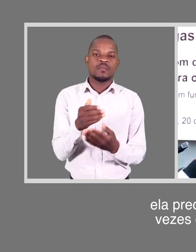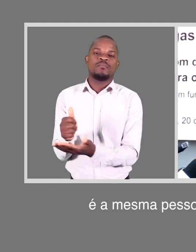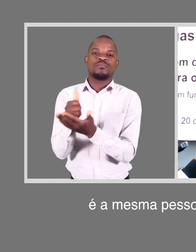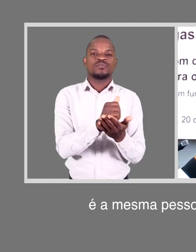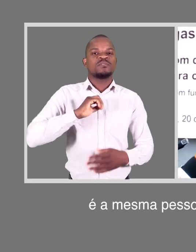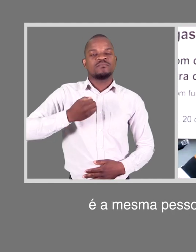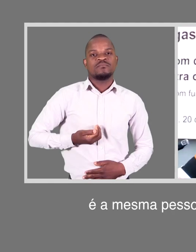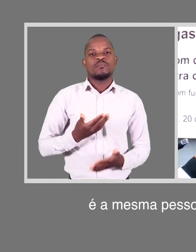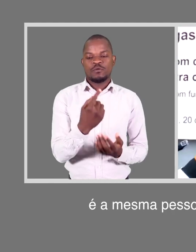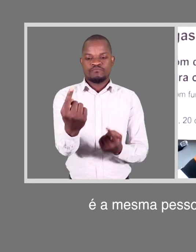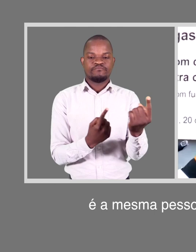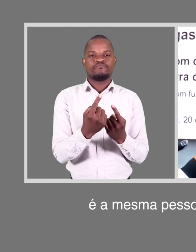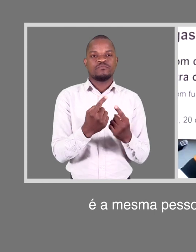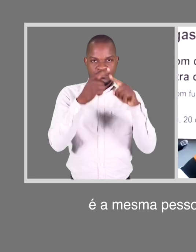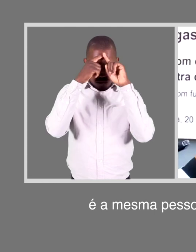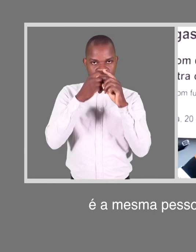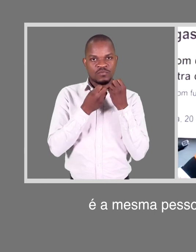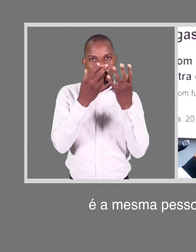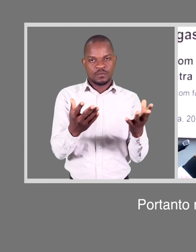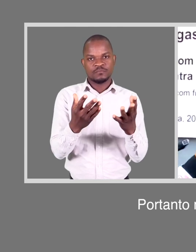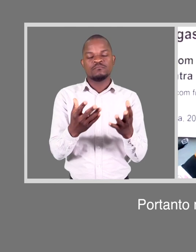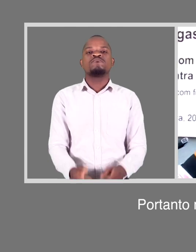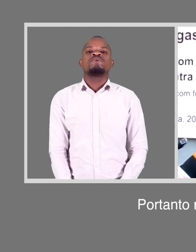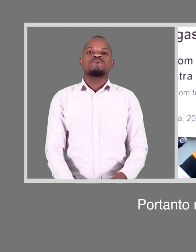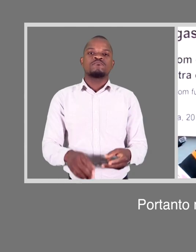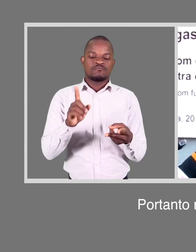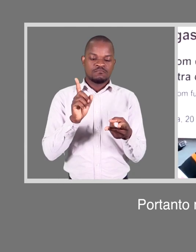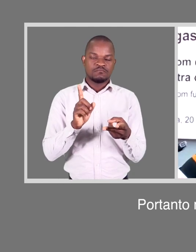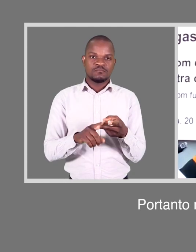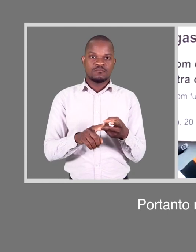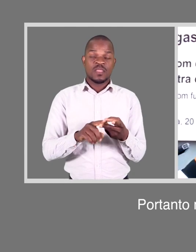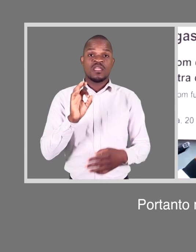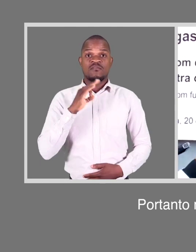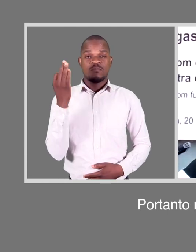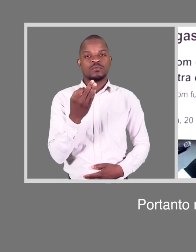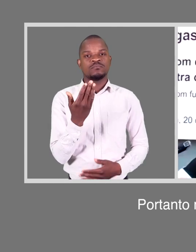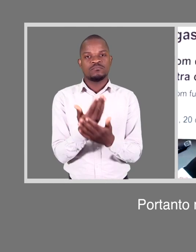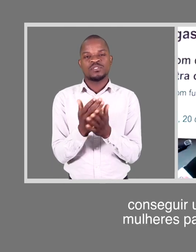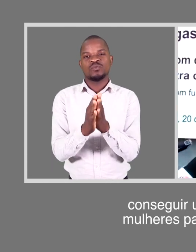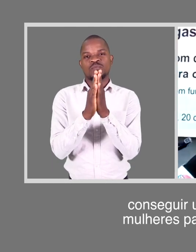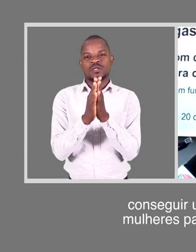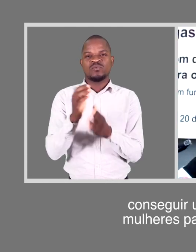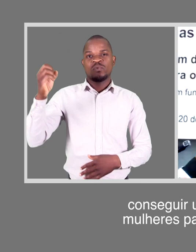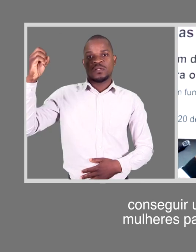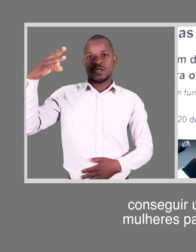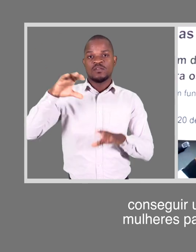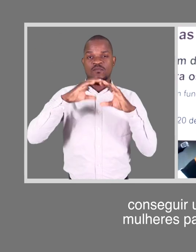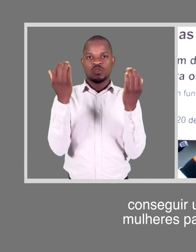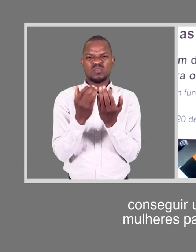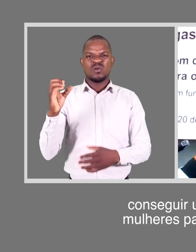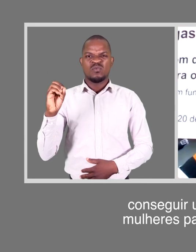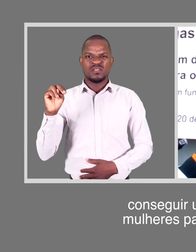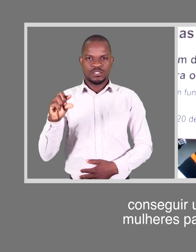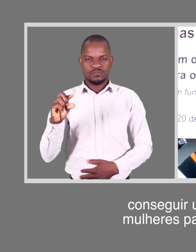ajudar é a mesma pessoa que pratica violência com ela. Portanto, nós queremos com este, conseguir uma forma de